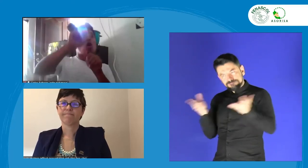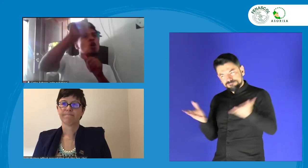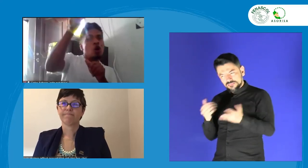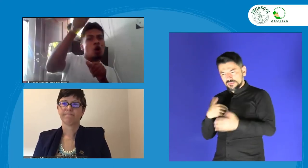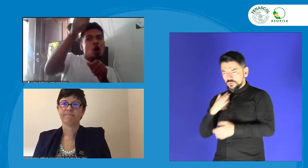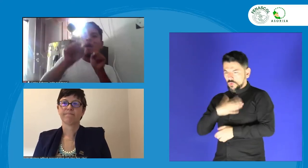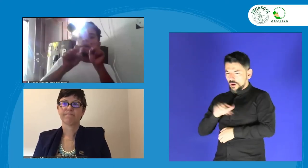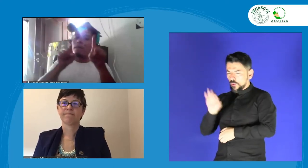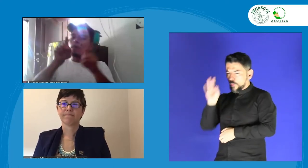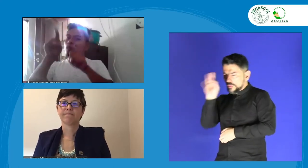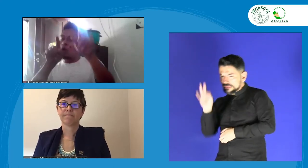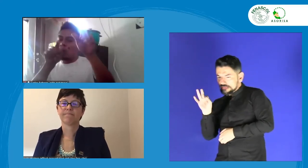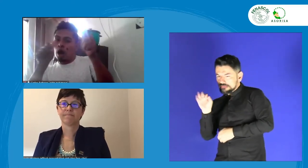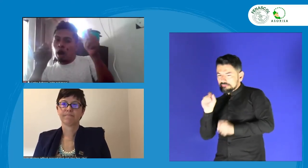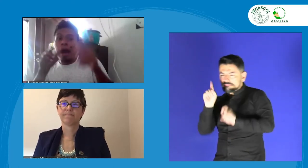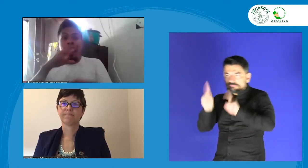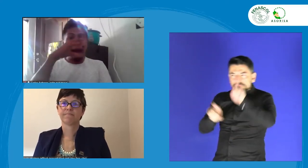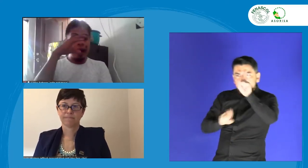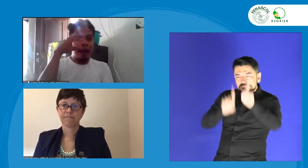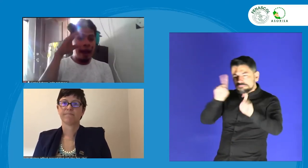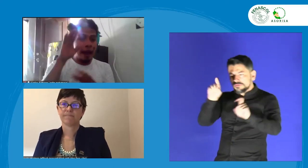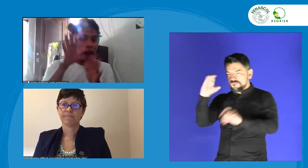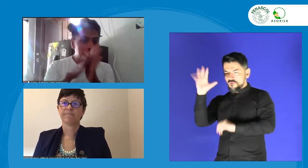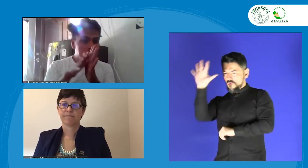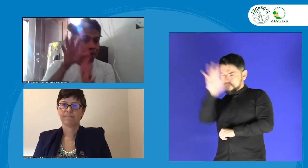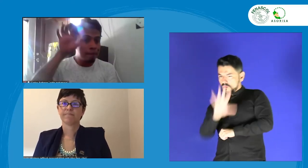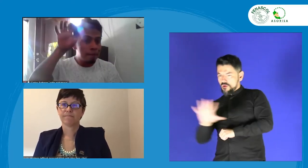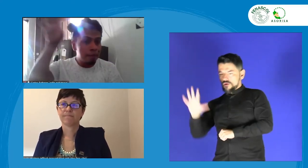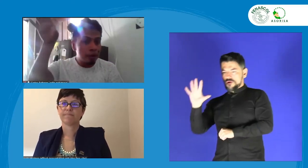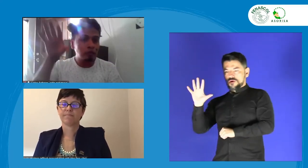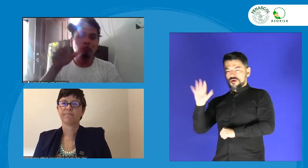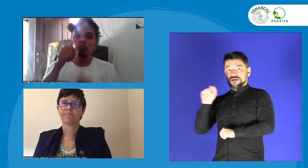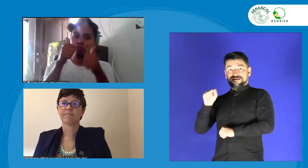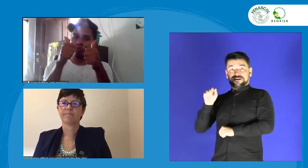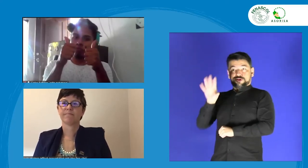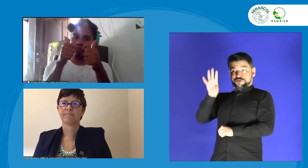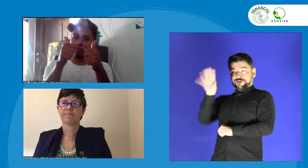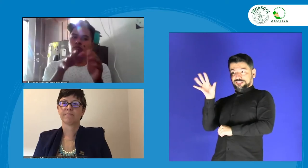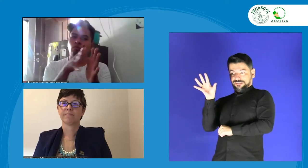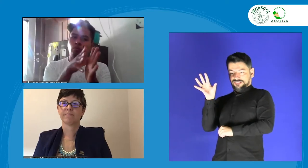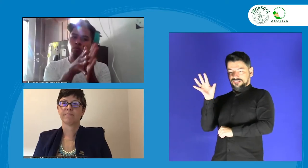pero no en todos. Hacemos ciertas preguntas y vemos